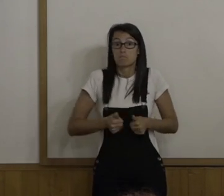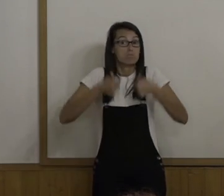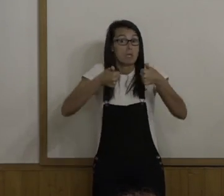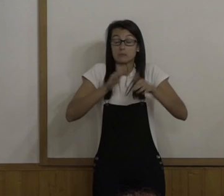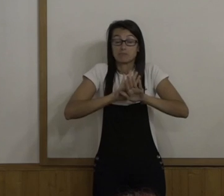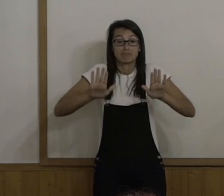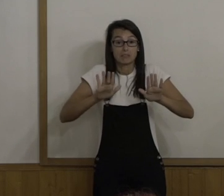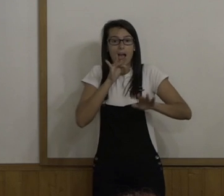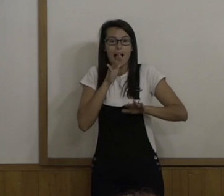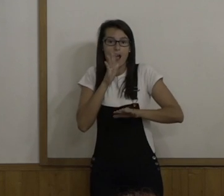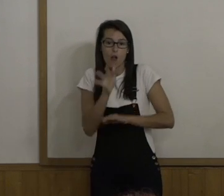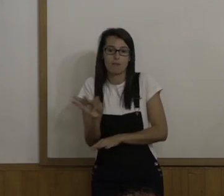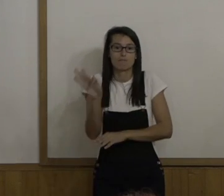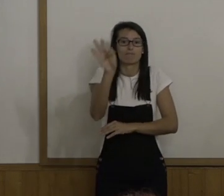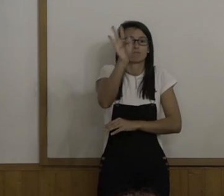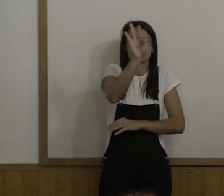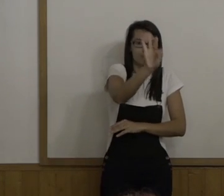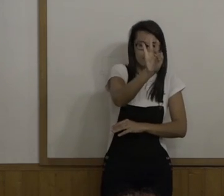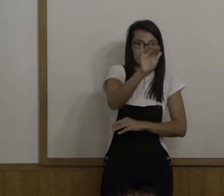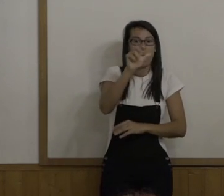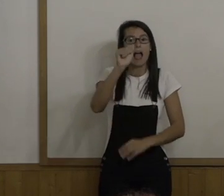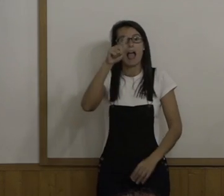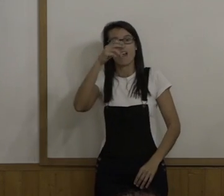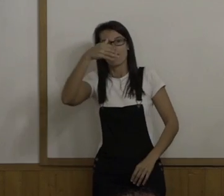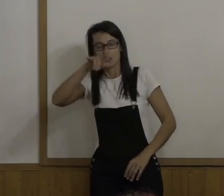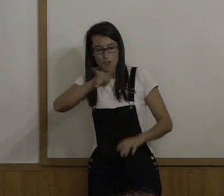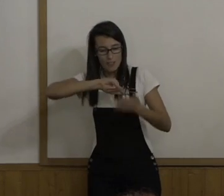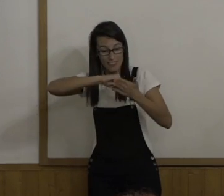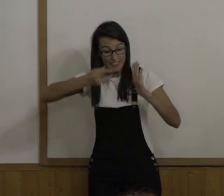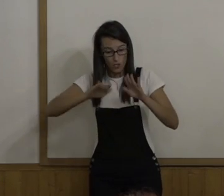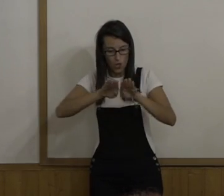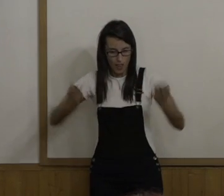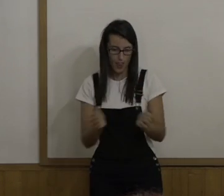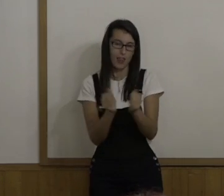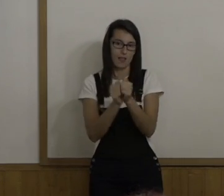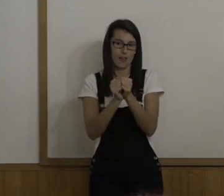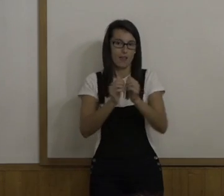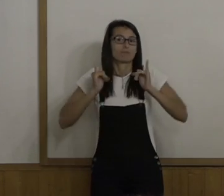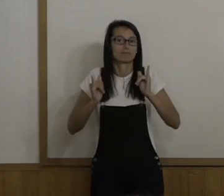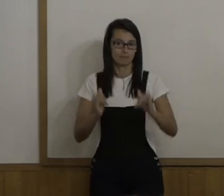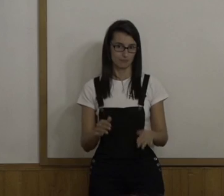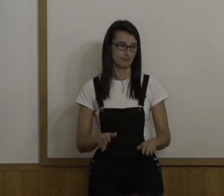él y espero que disfrutemos todos de esta tecnolareira.